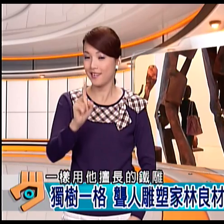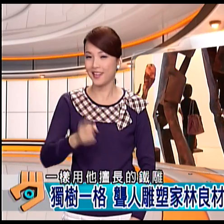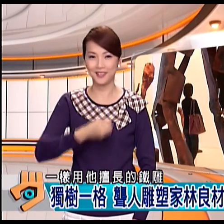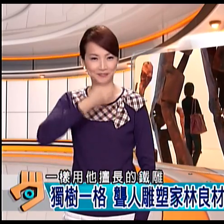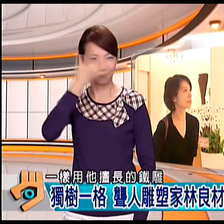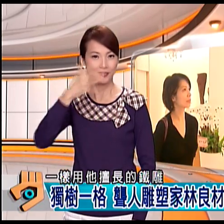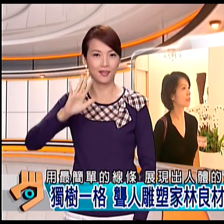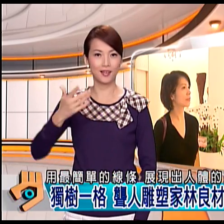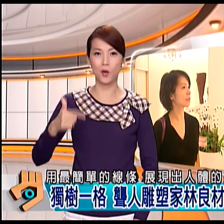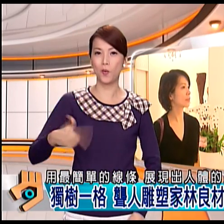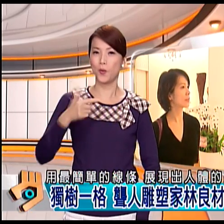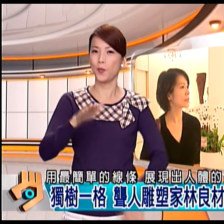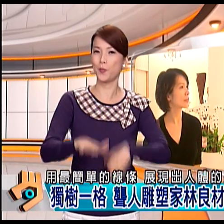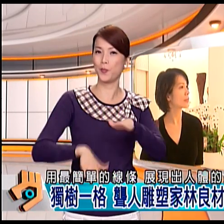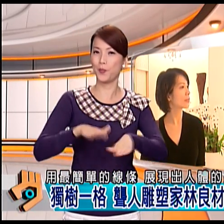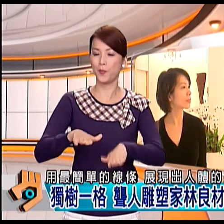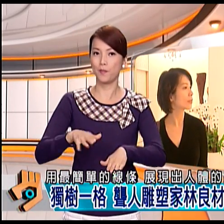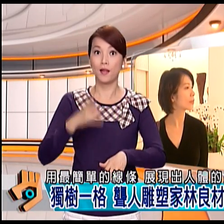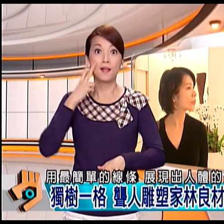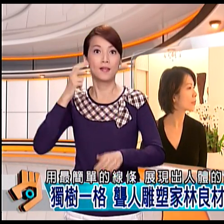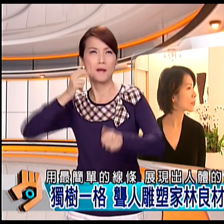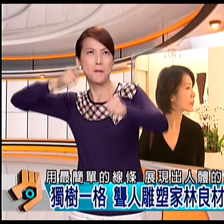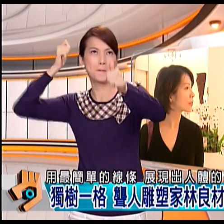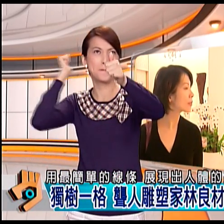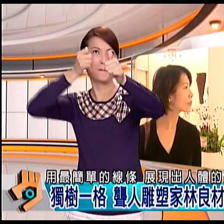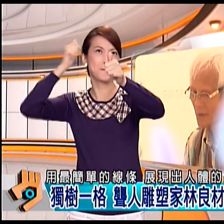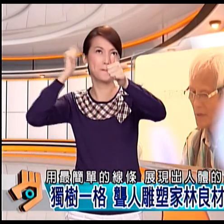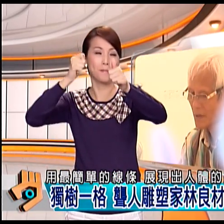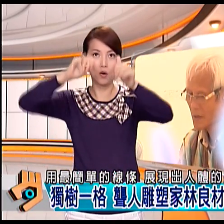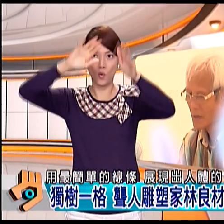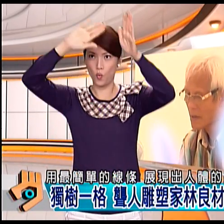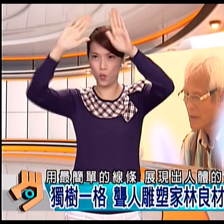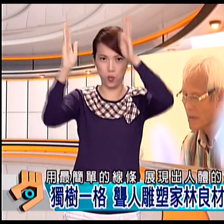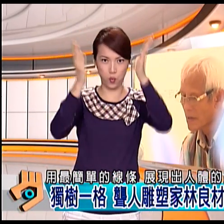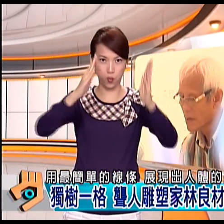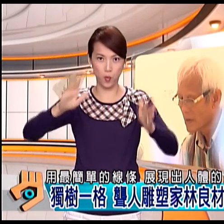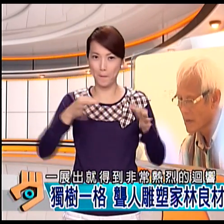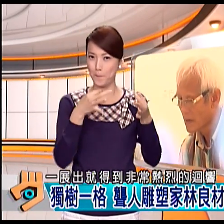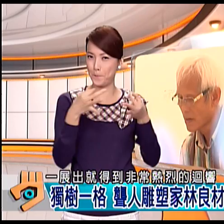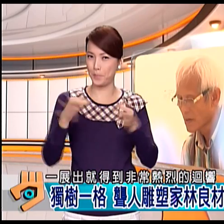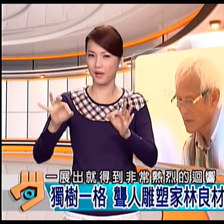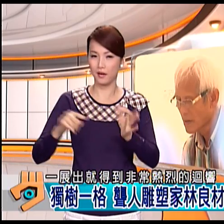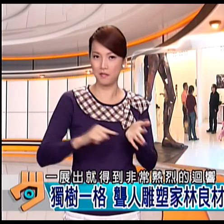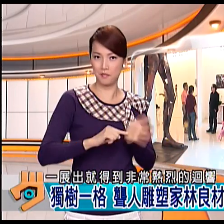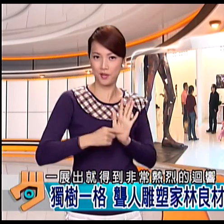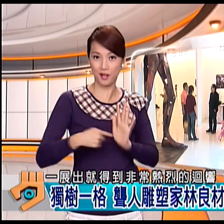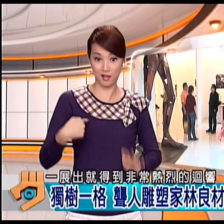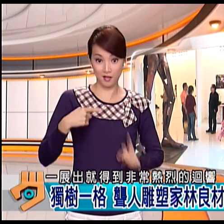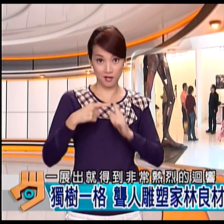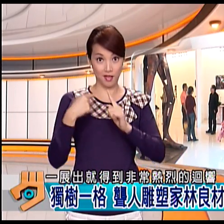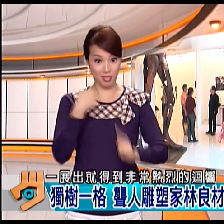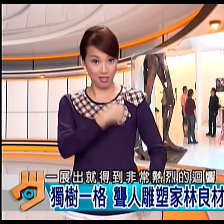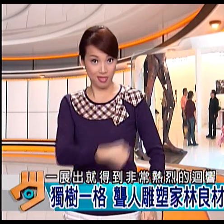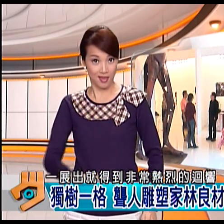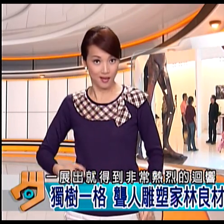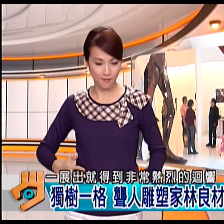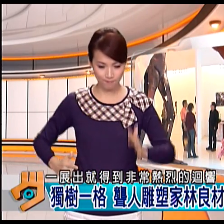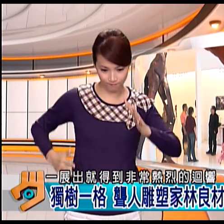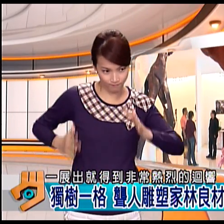铁雕，用最简单的线条展现出人体的美感，一展出就得到了非常热烈的回